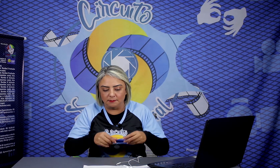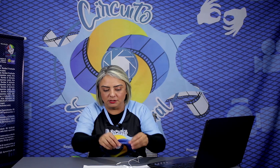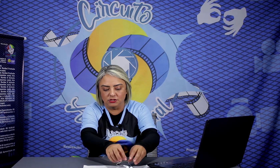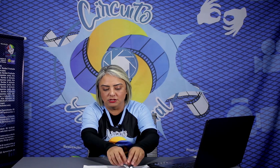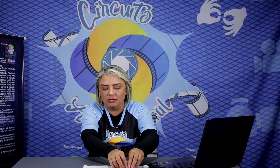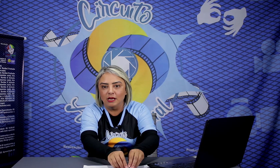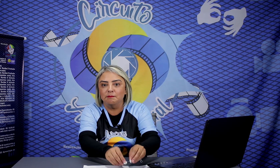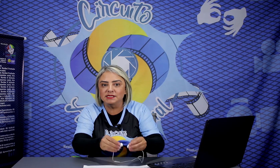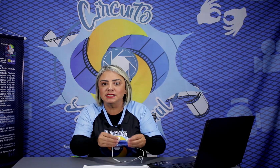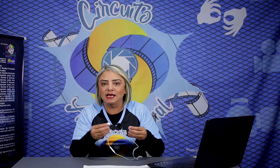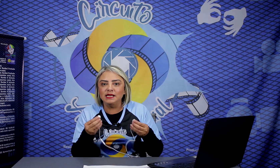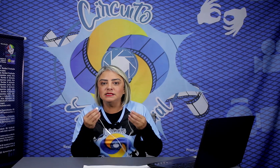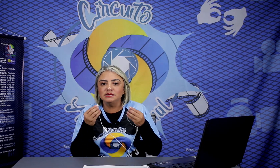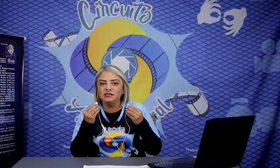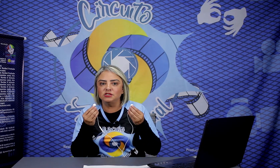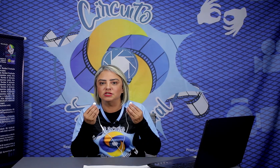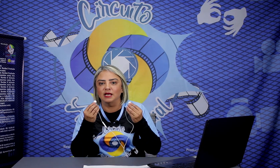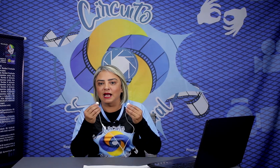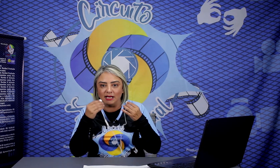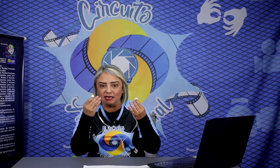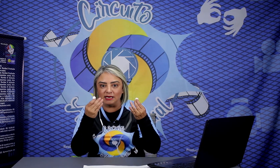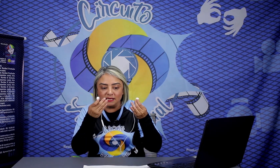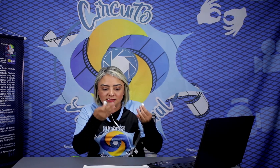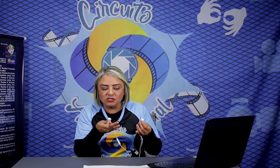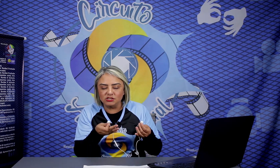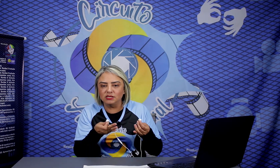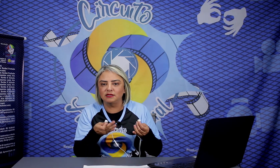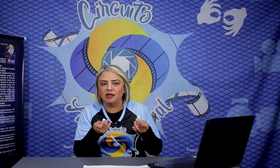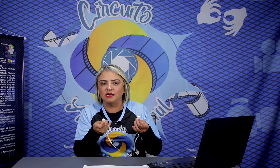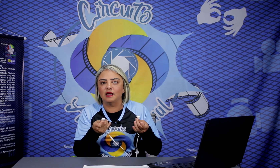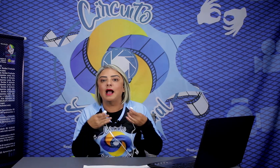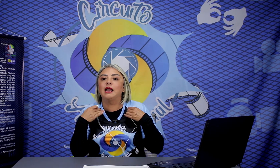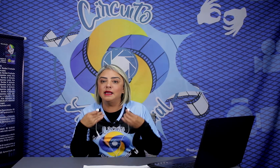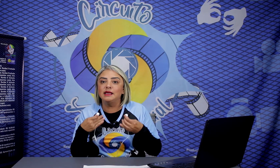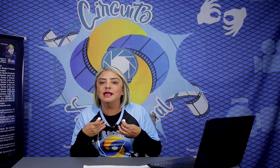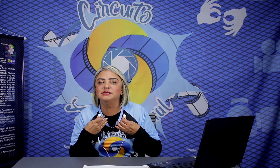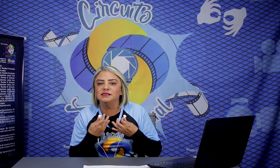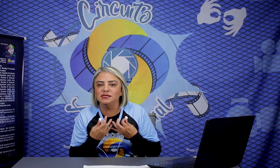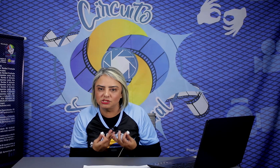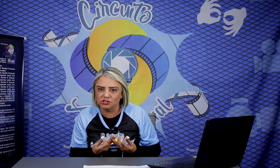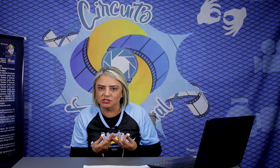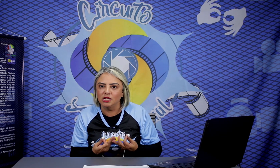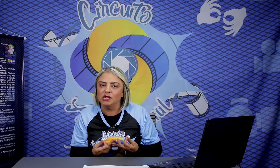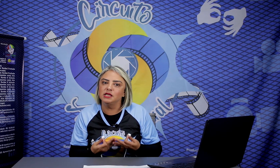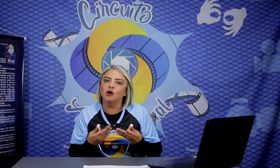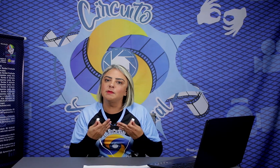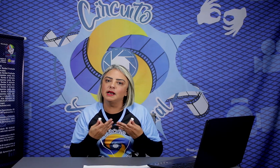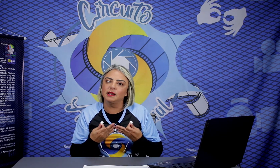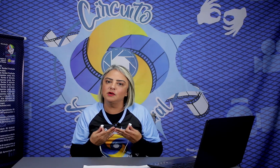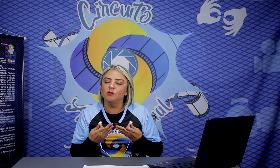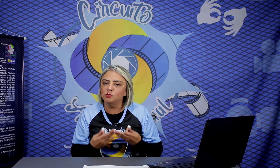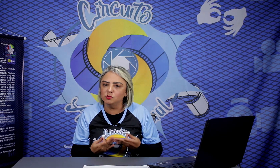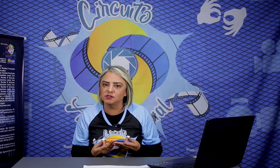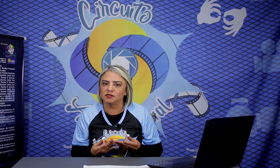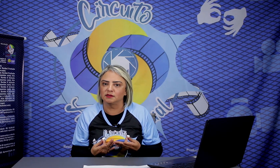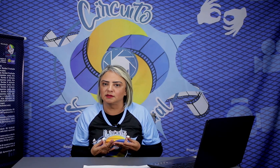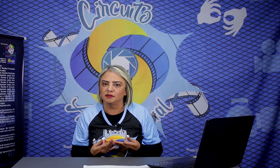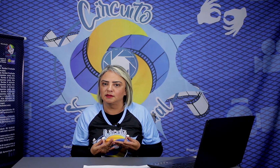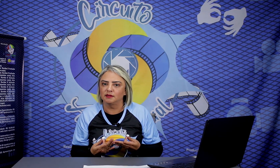intérprete. Mas a lei exige, a lei exige que tenha, a lei existe. E é uma lei robusta,